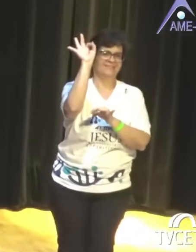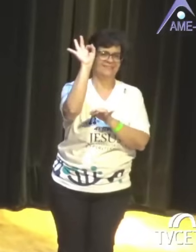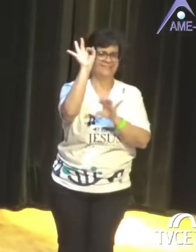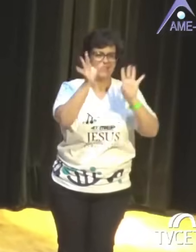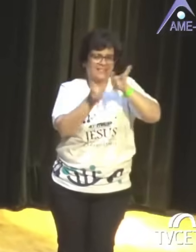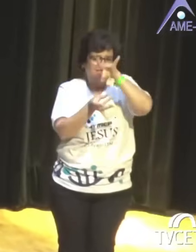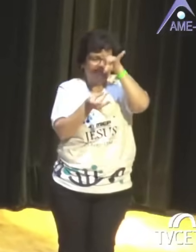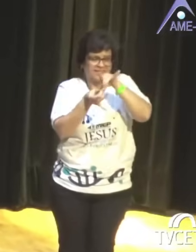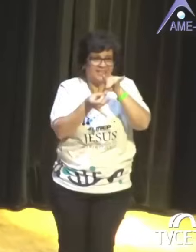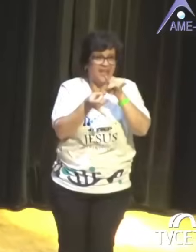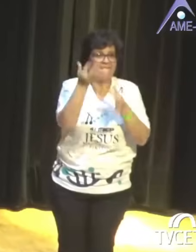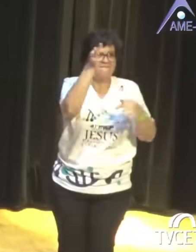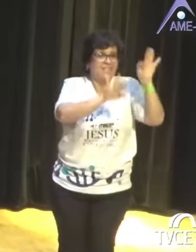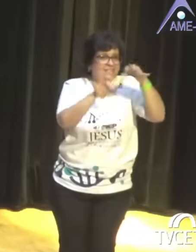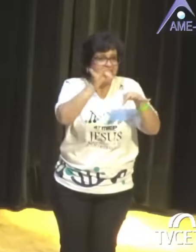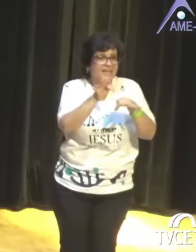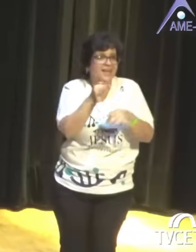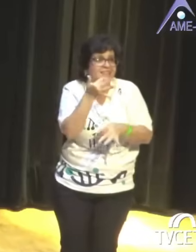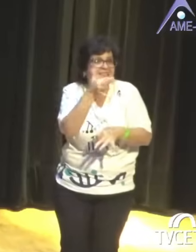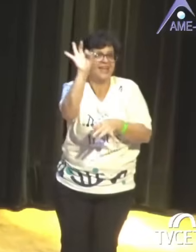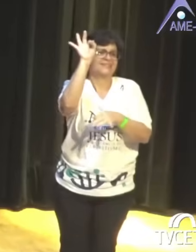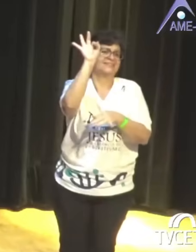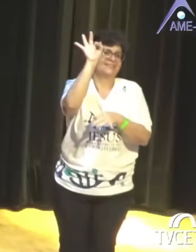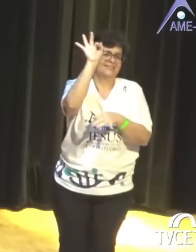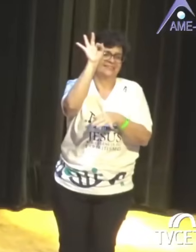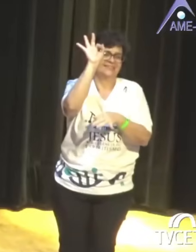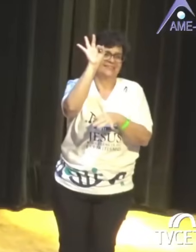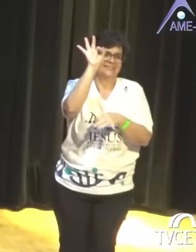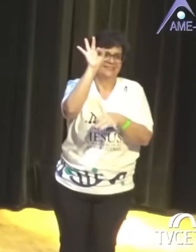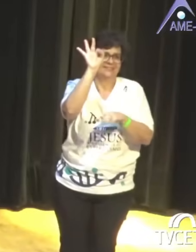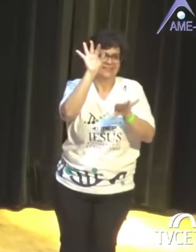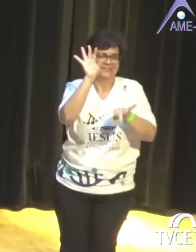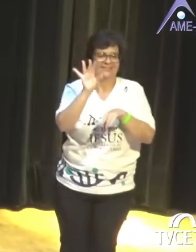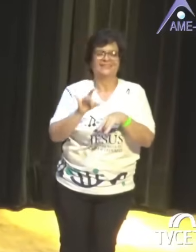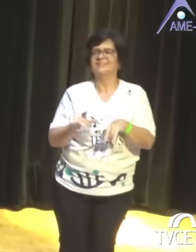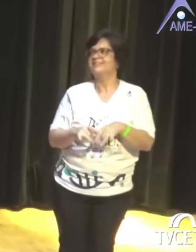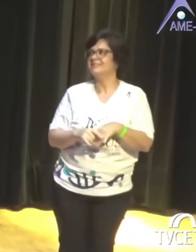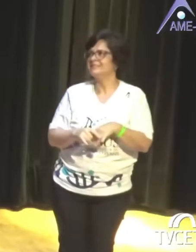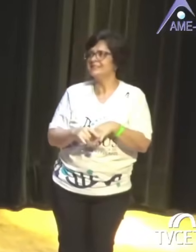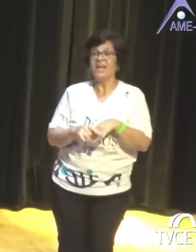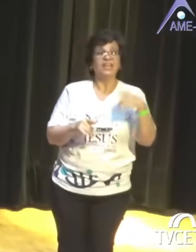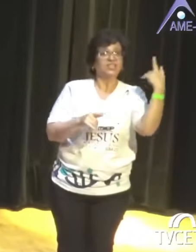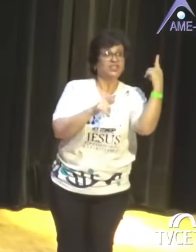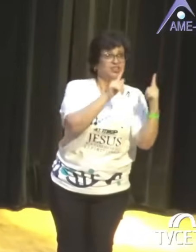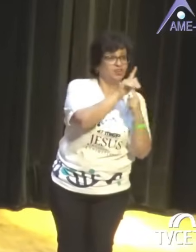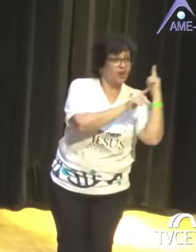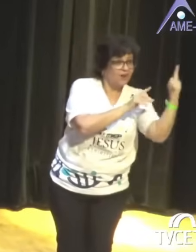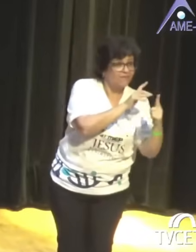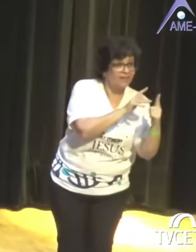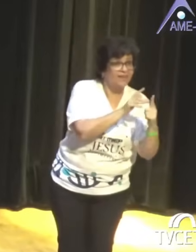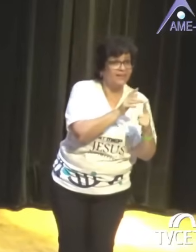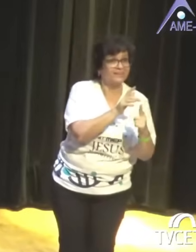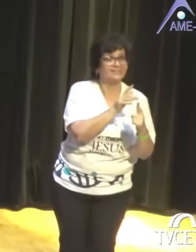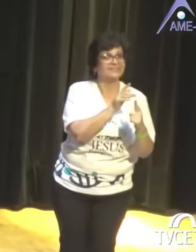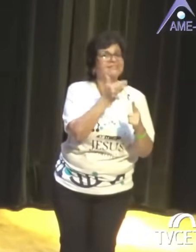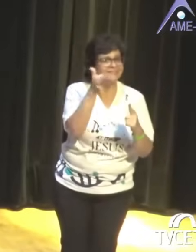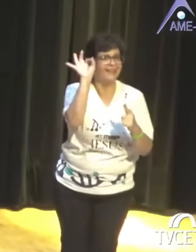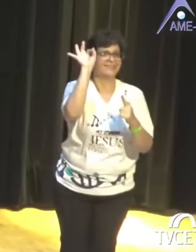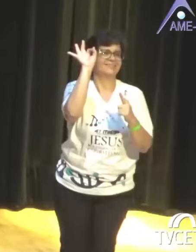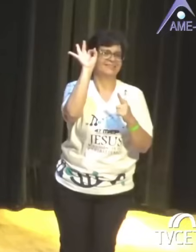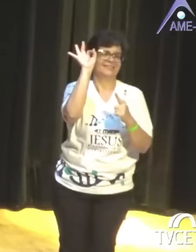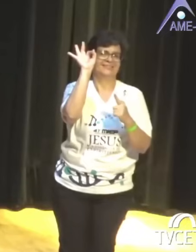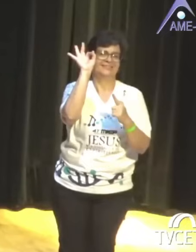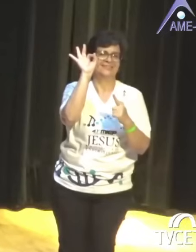a nota dele no Enem em física é 10 em geografia é